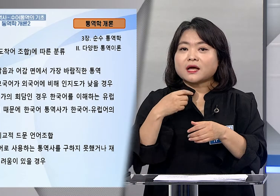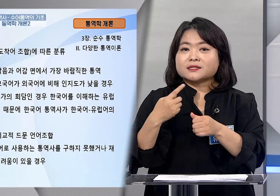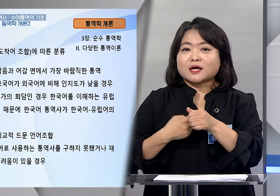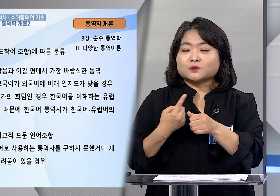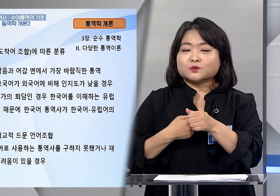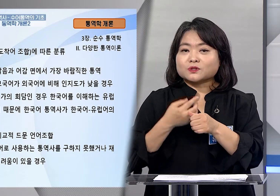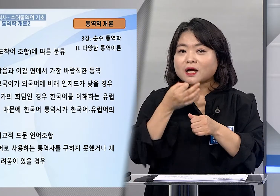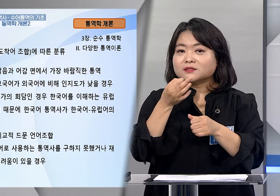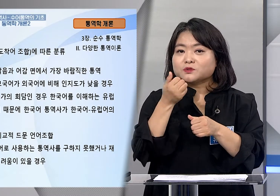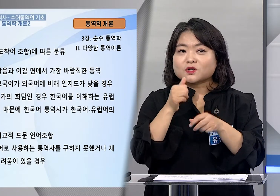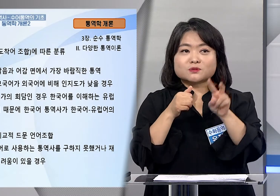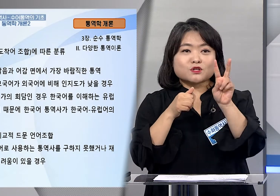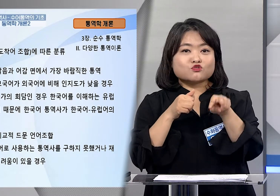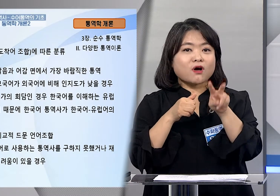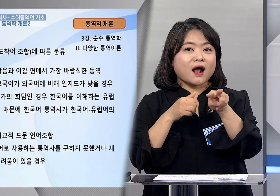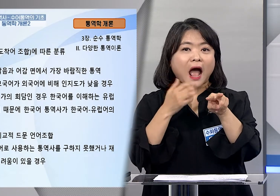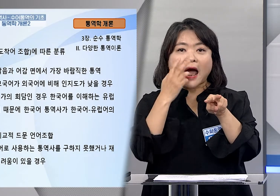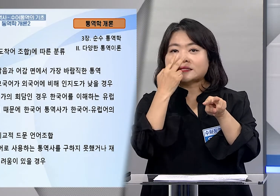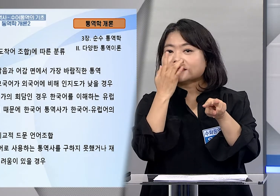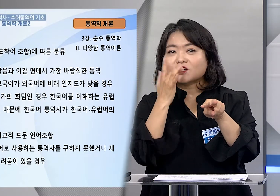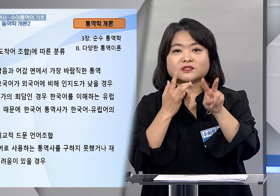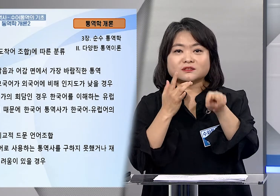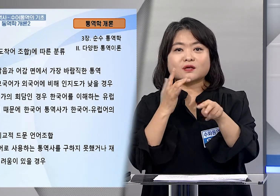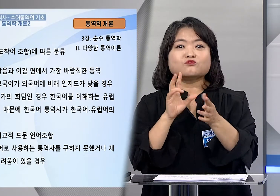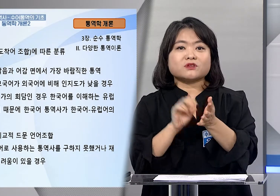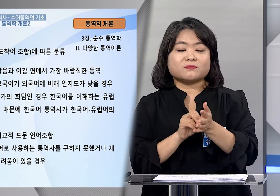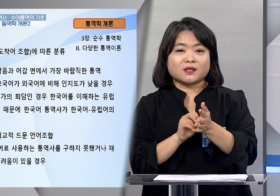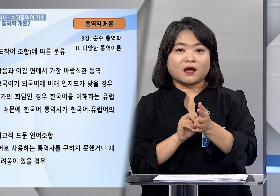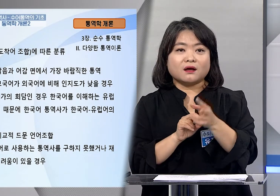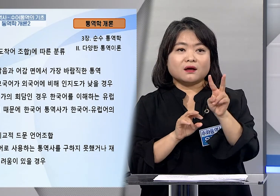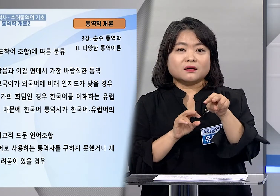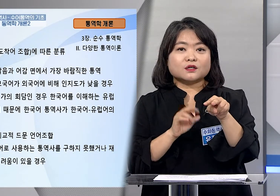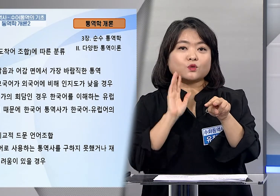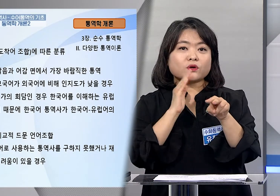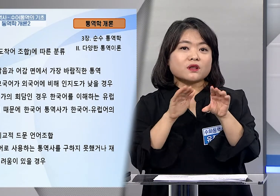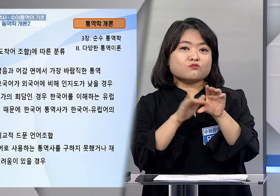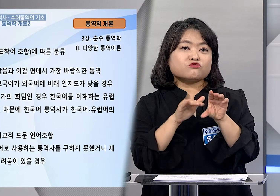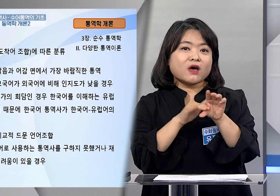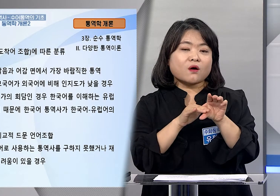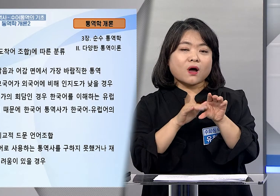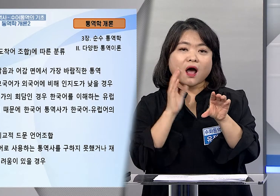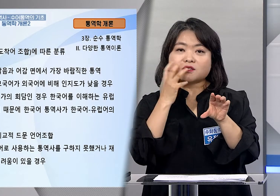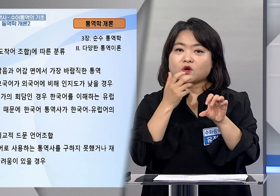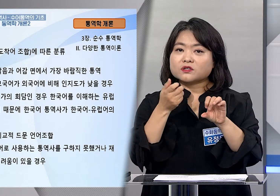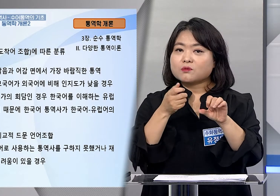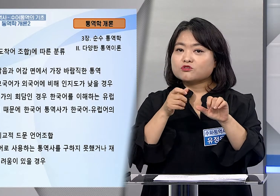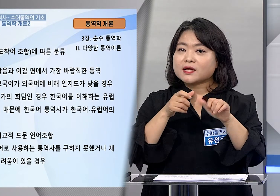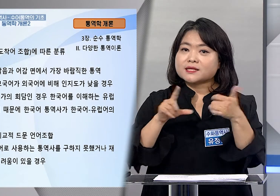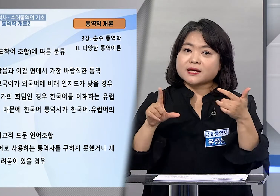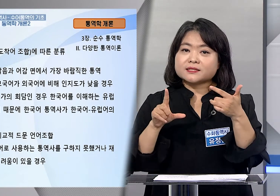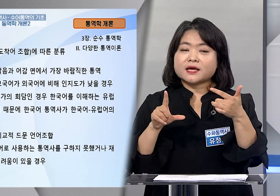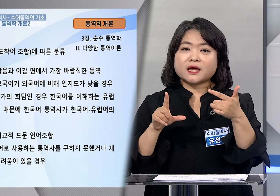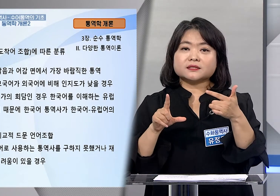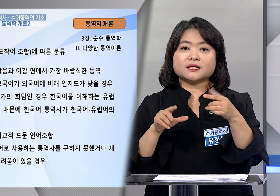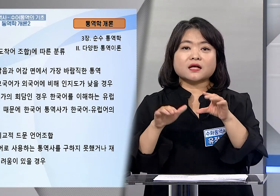아예 자동으로 나가는 음성이지만 수어가 안 읽혀지는 게 문제입니다. 이게 농인의 문화와 청인의 문화 차이에 의한